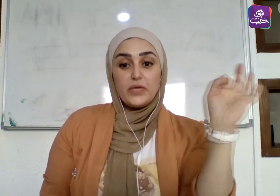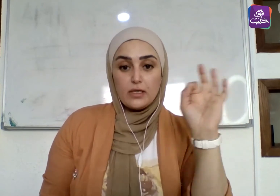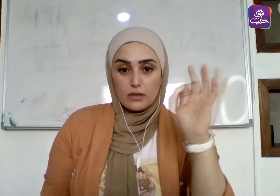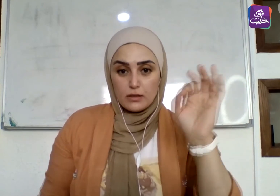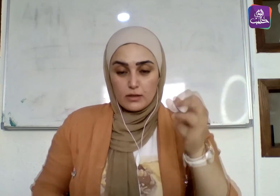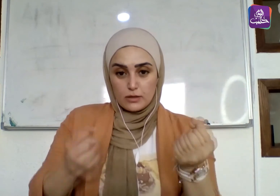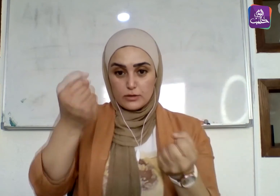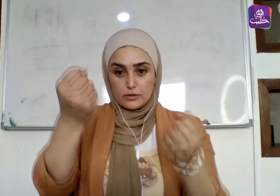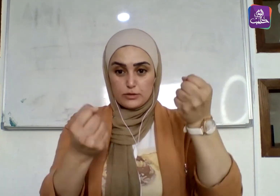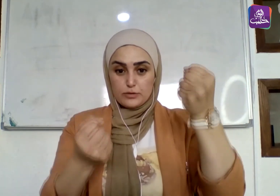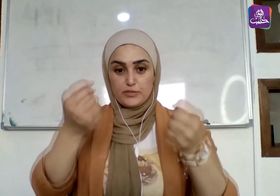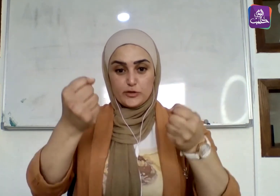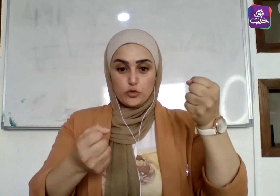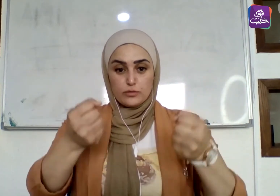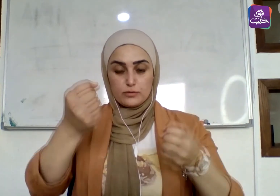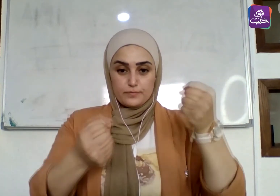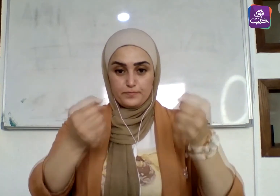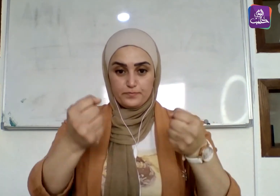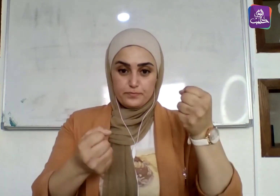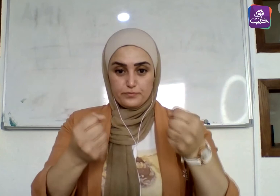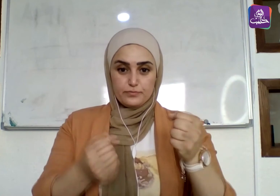مين بسوق.